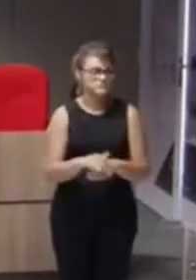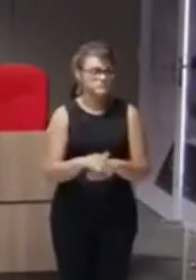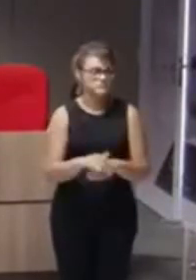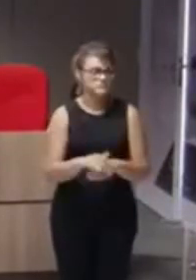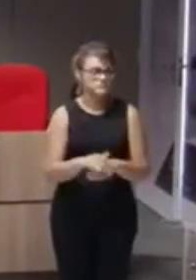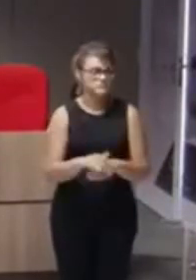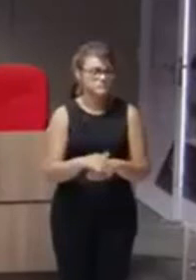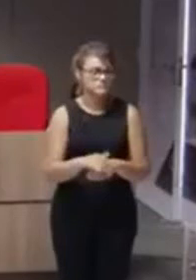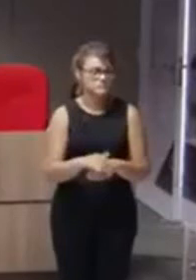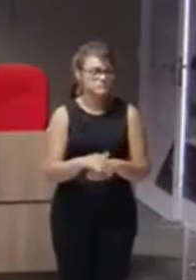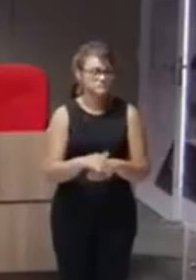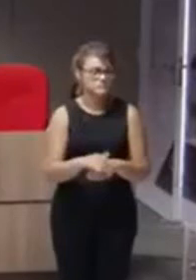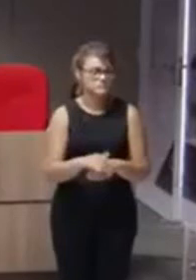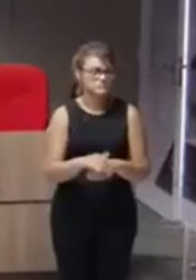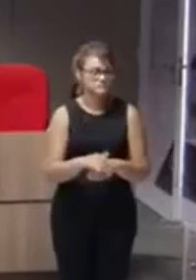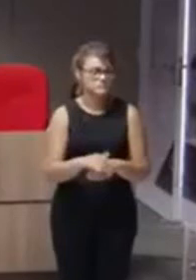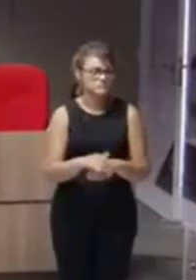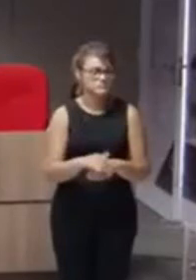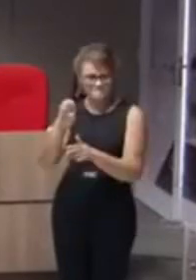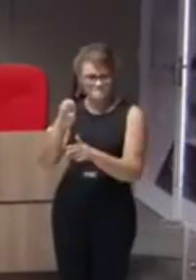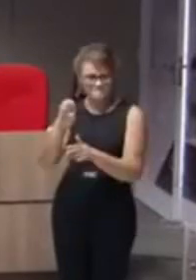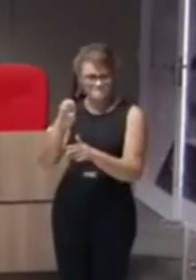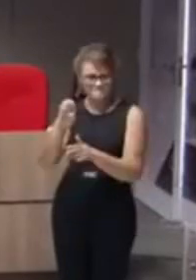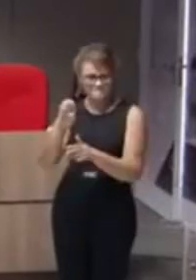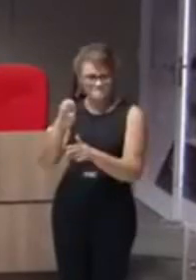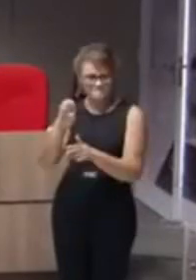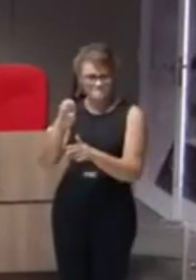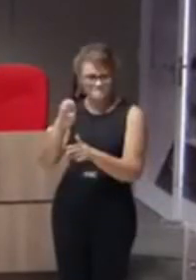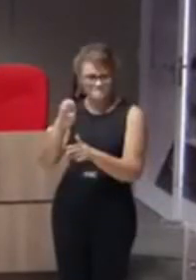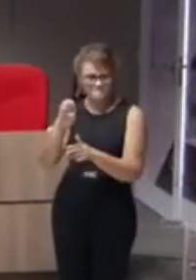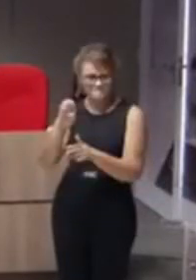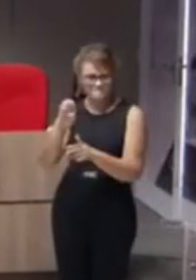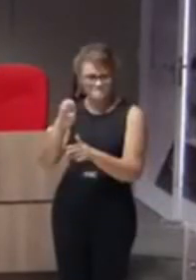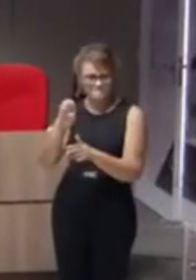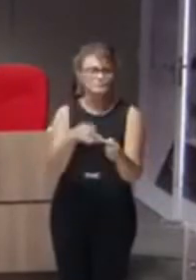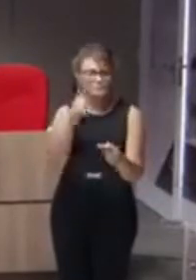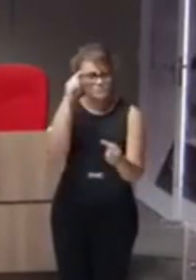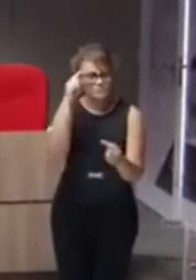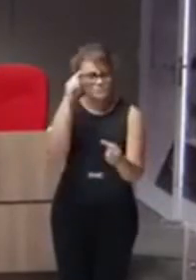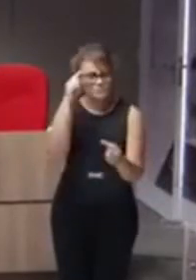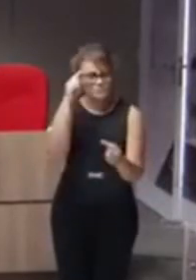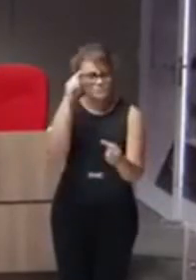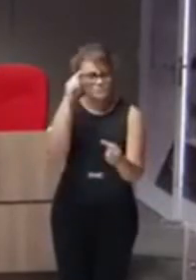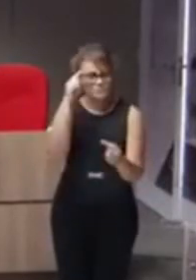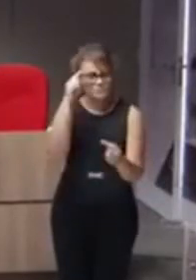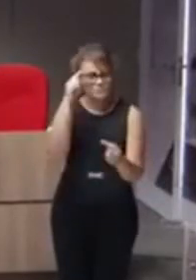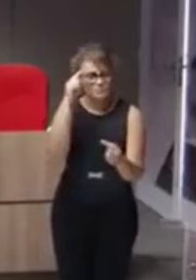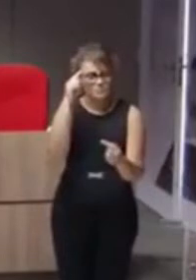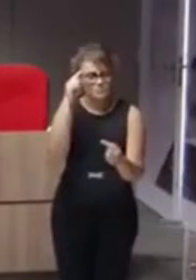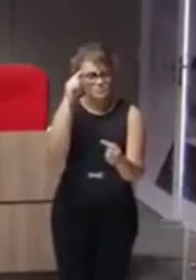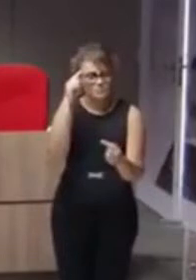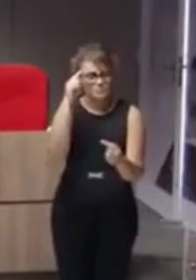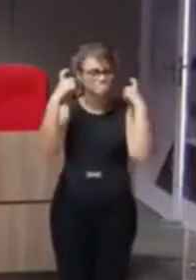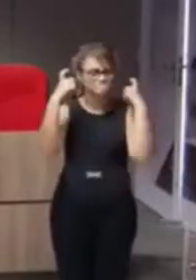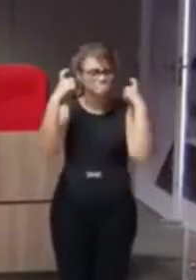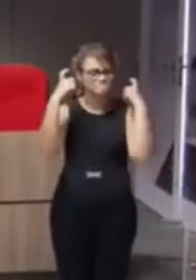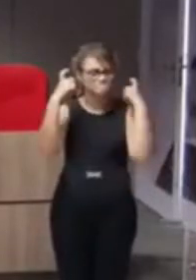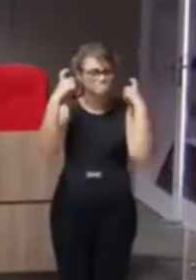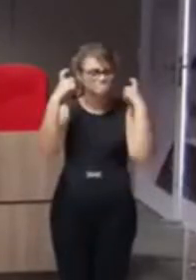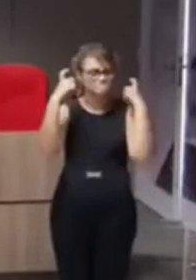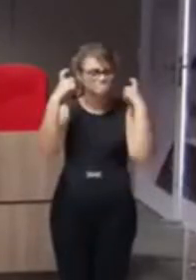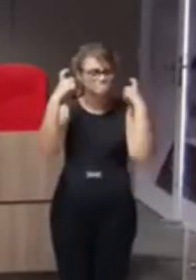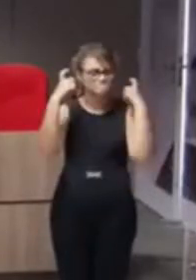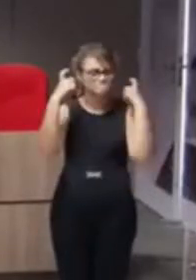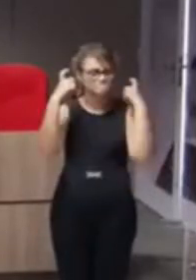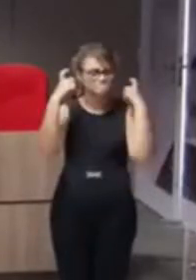doutor Alberto Bastos Balezer comentou, é o nosso norte. Nós devemos nos preocupar com a